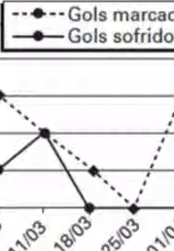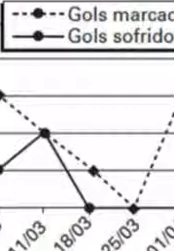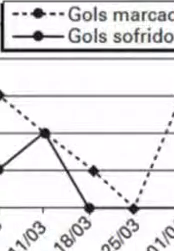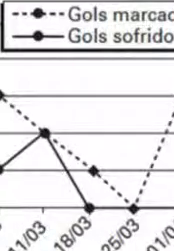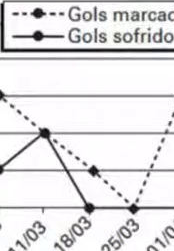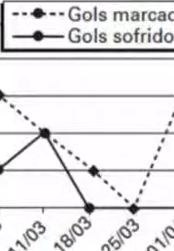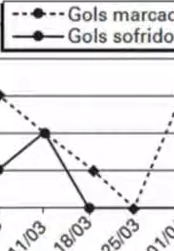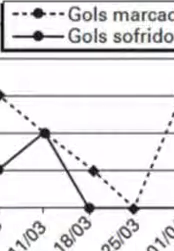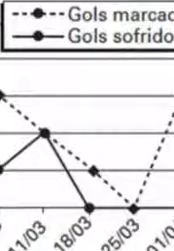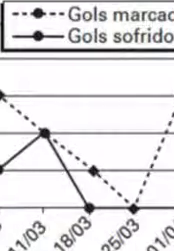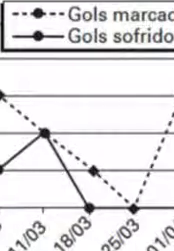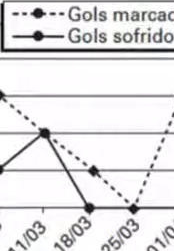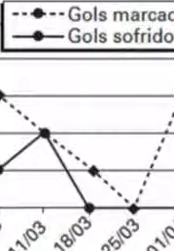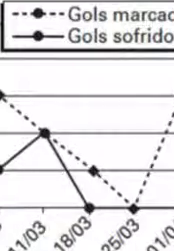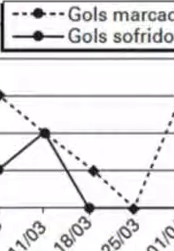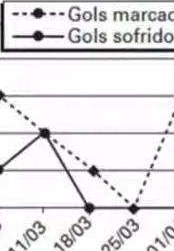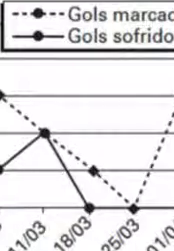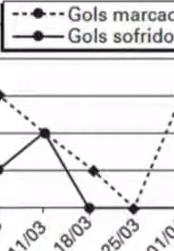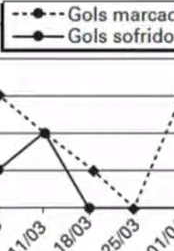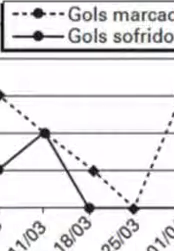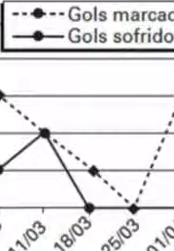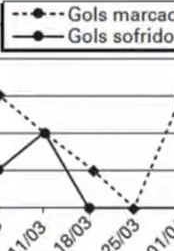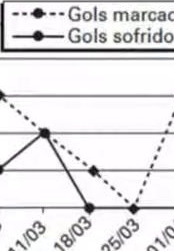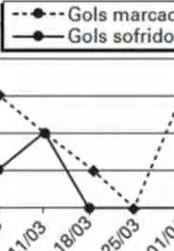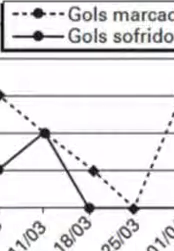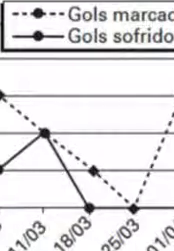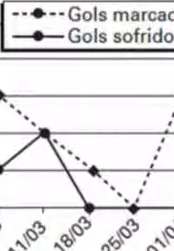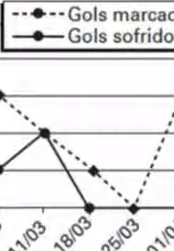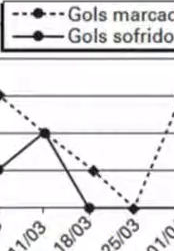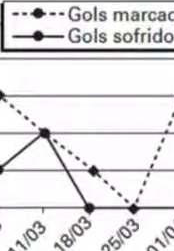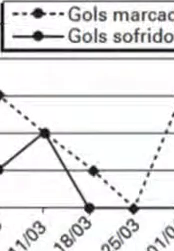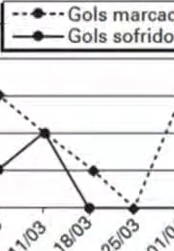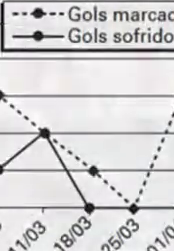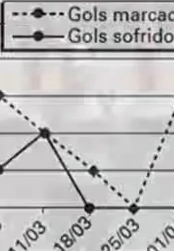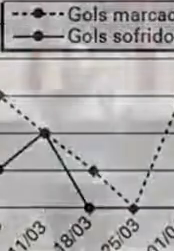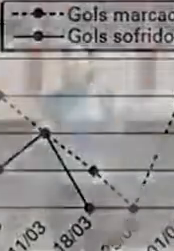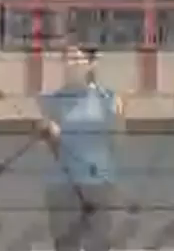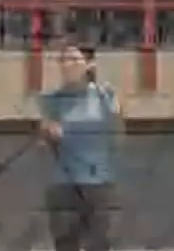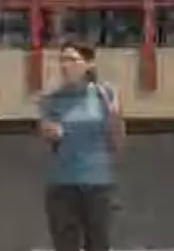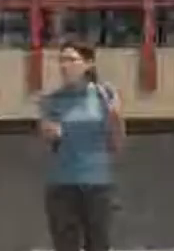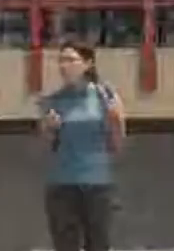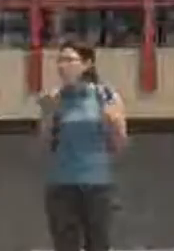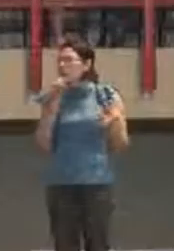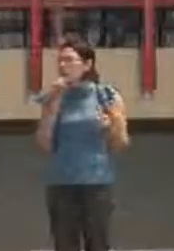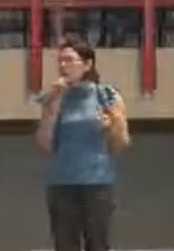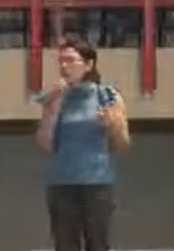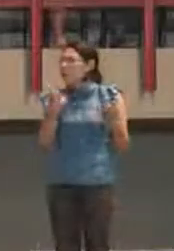3 gols e não ganhou